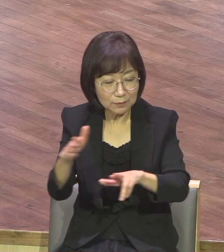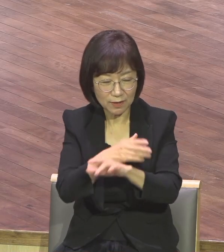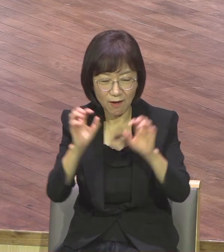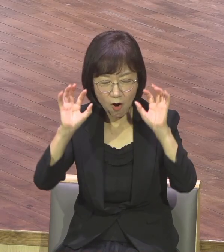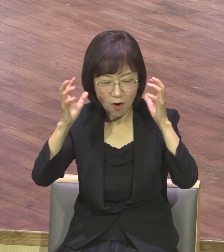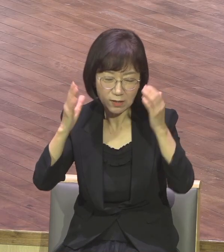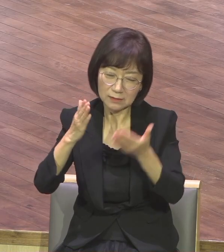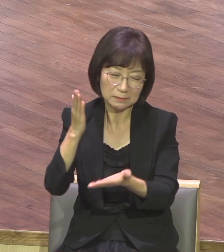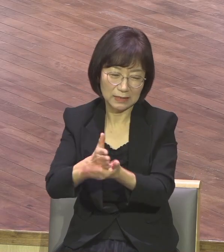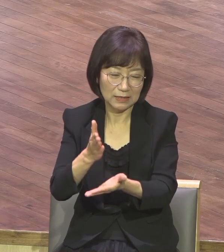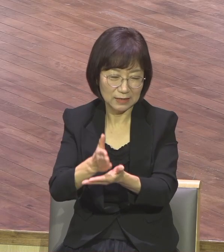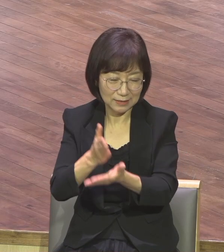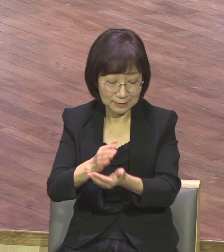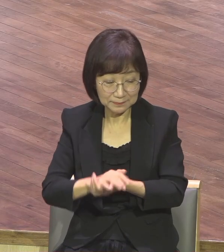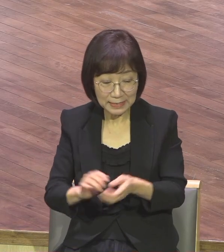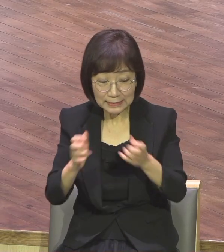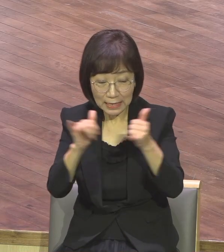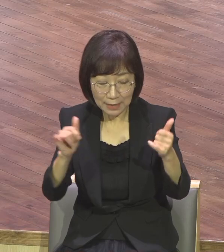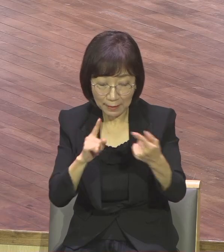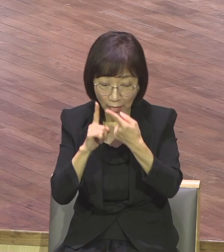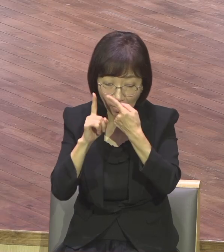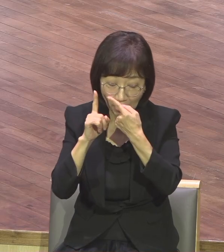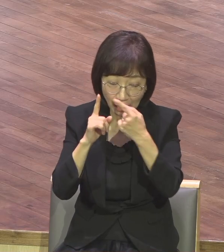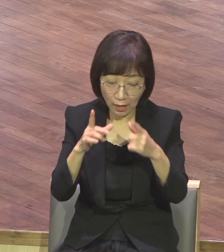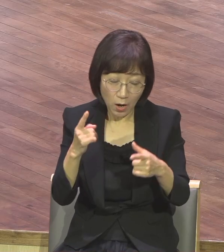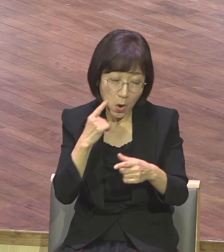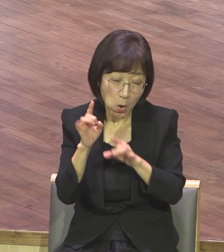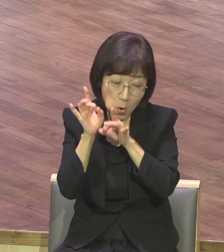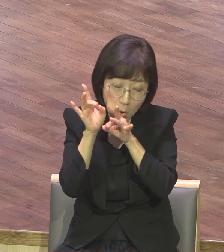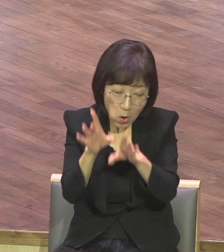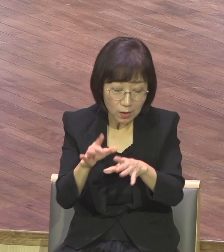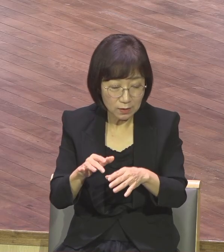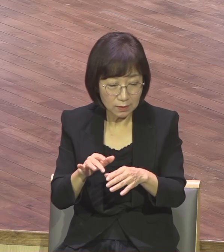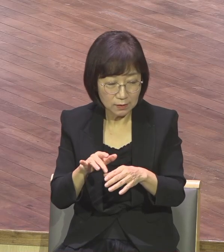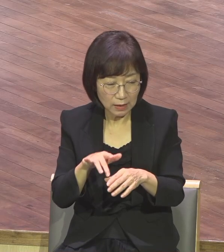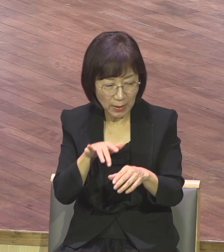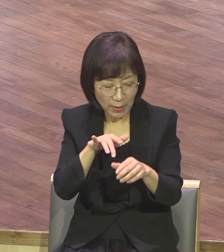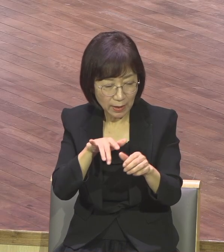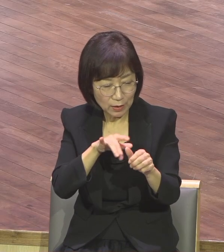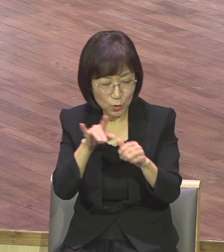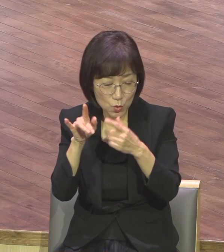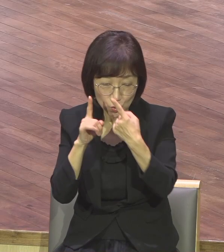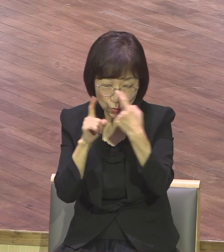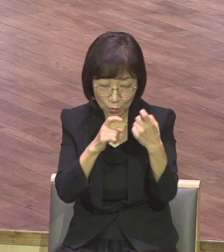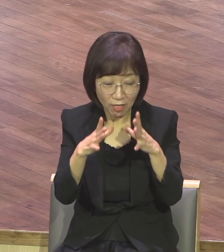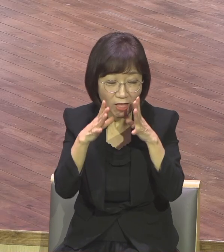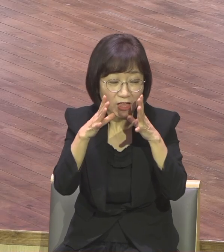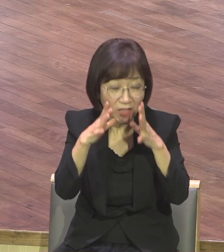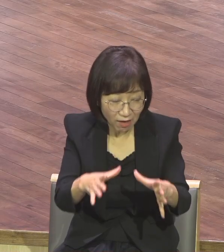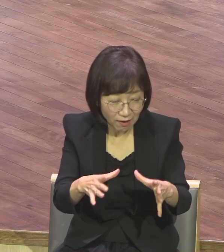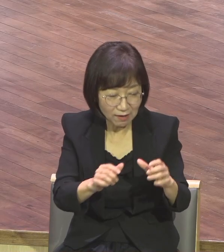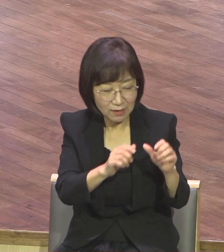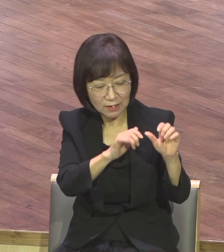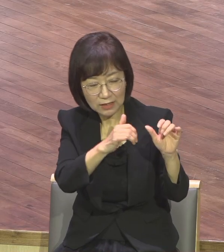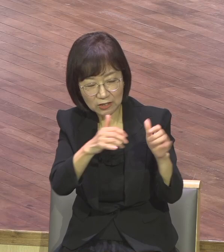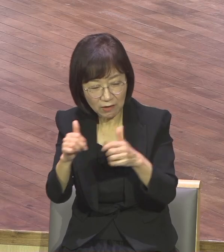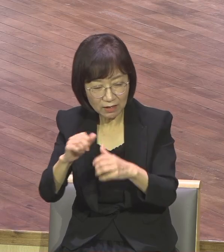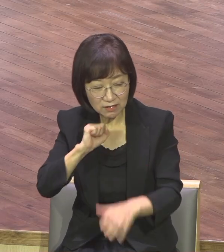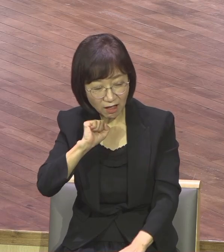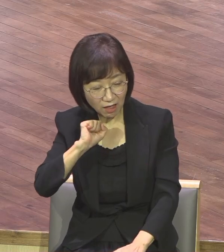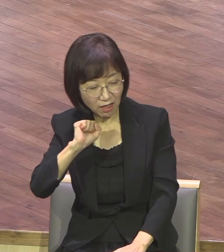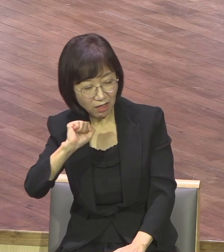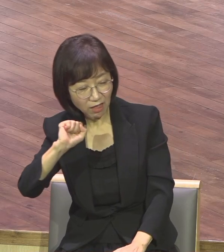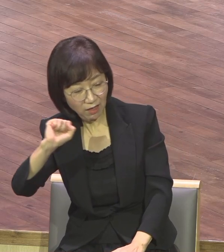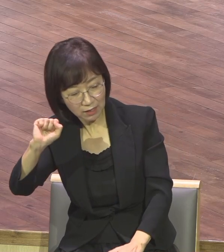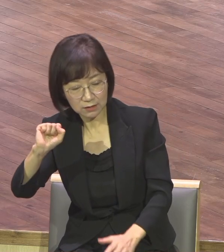이제부터 어린아이가 되지 아니하여 사람의 속임수와 간사한 유혹에 빠져 온갖 교훈의